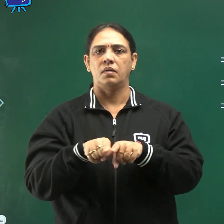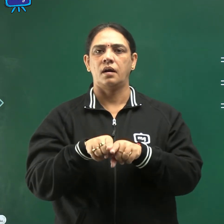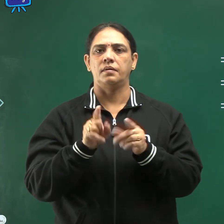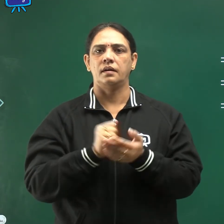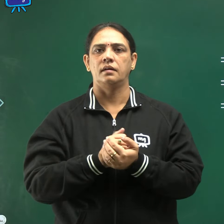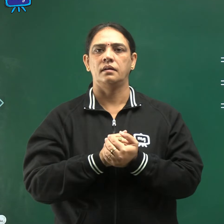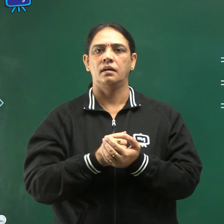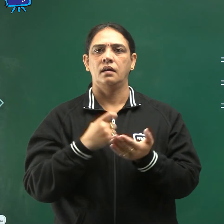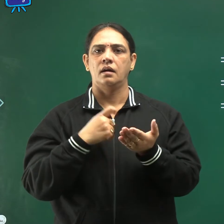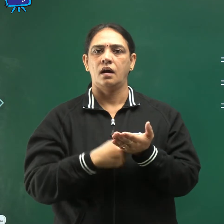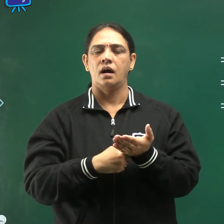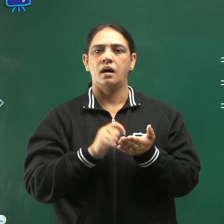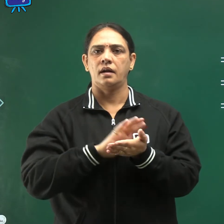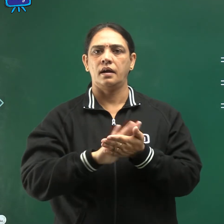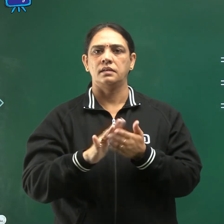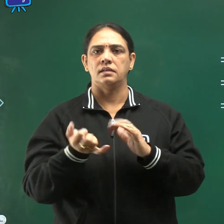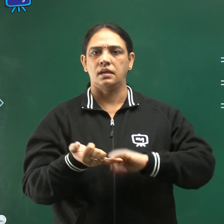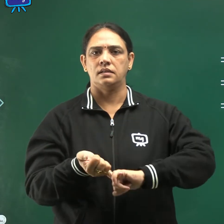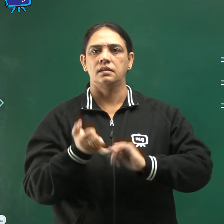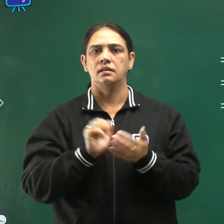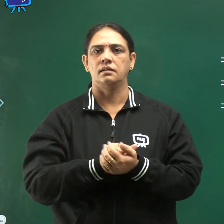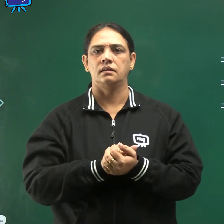बराबर RHS।